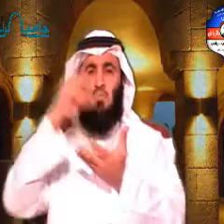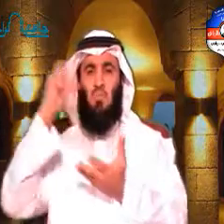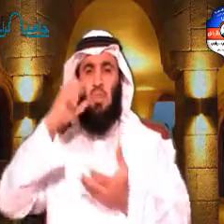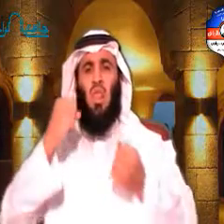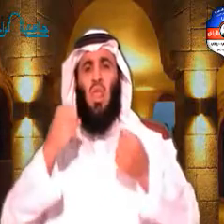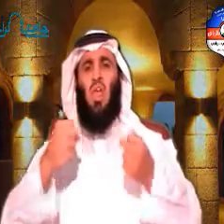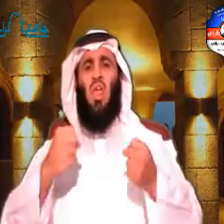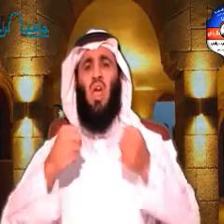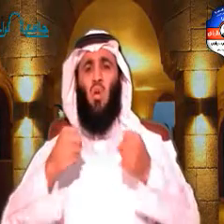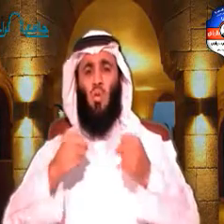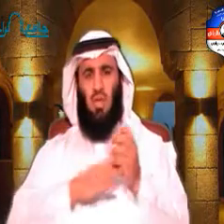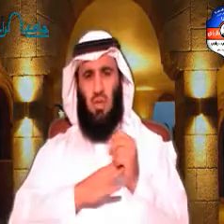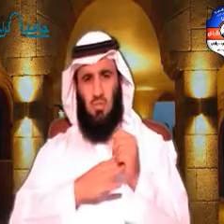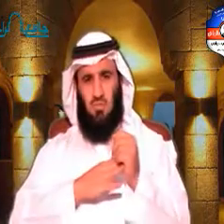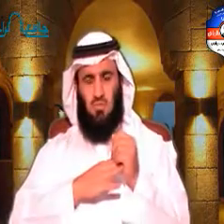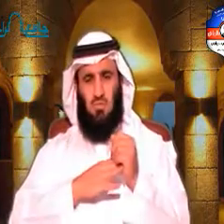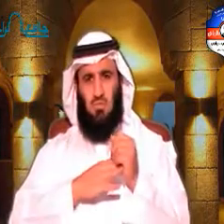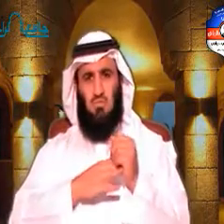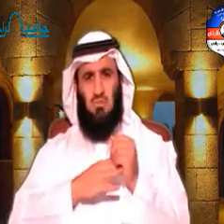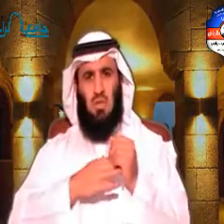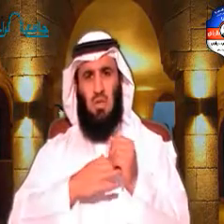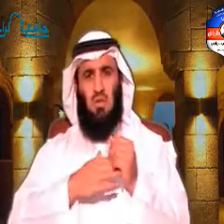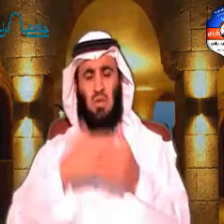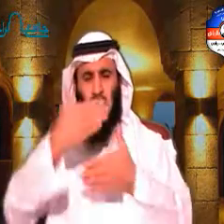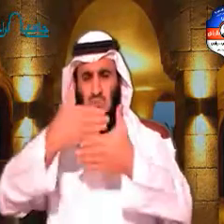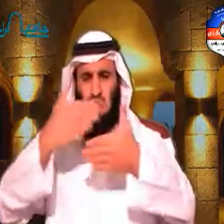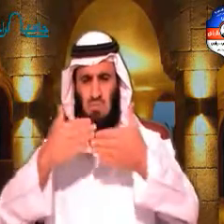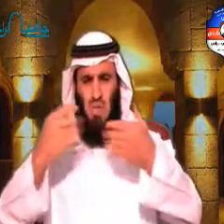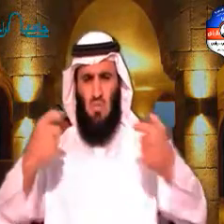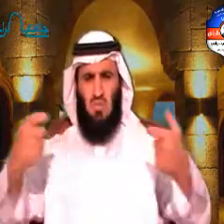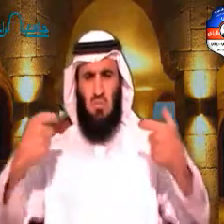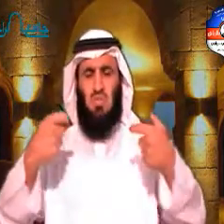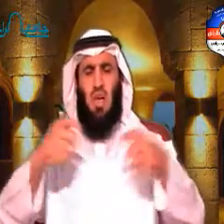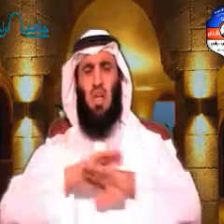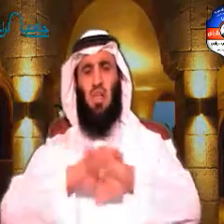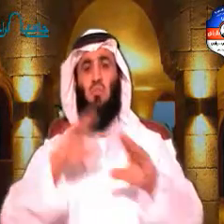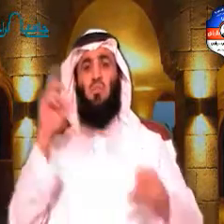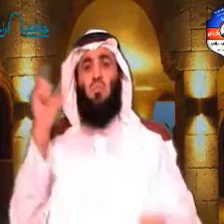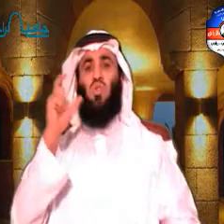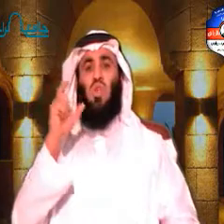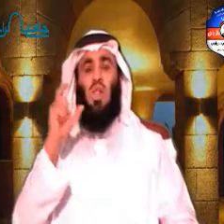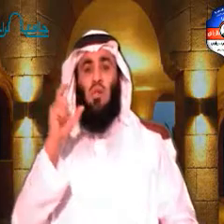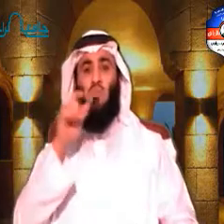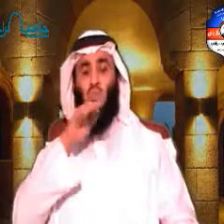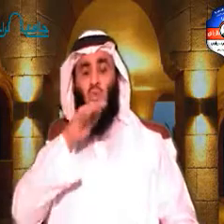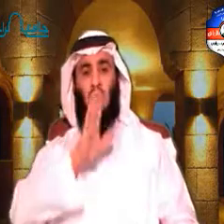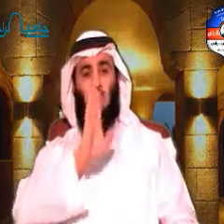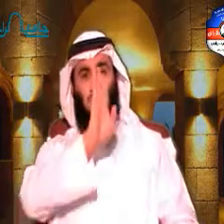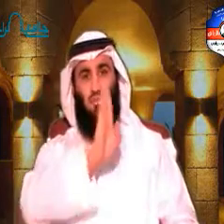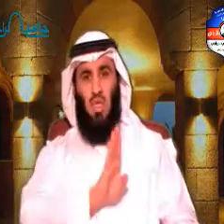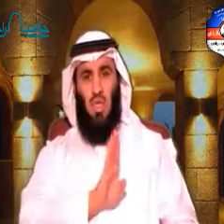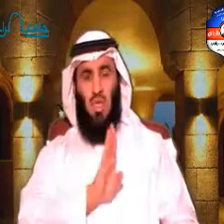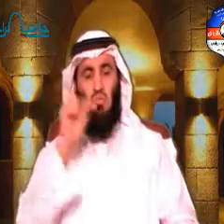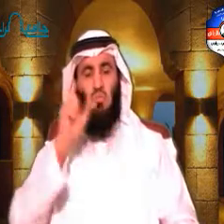قوية ذات منعة وحماية. عاش المسلمون في عصر النبوة حياة كريمة